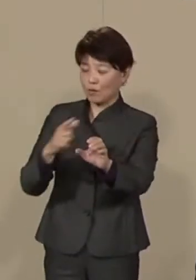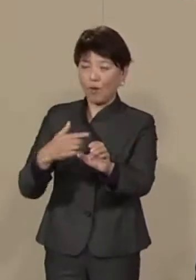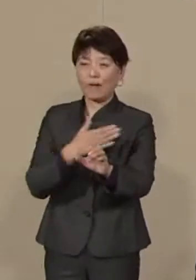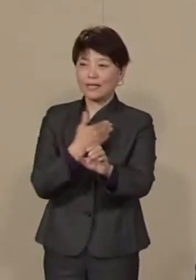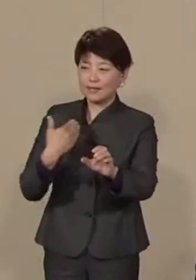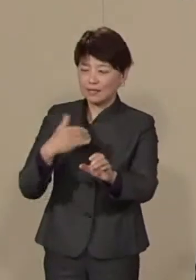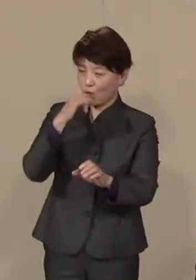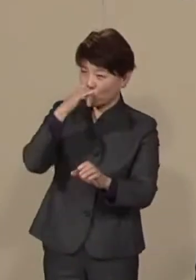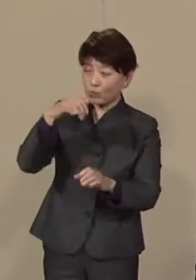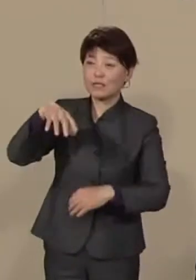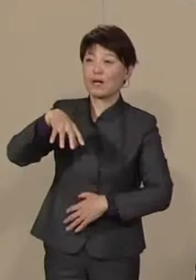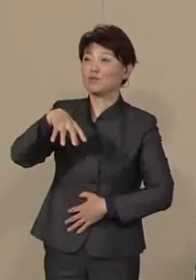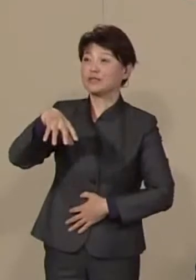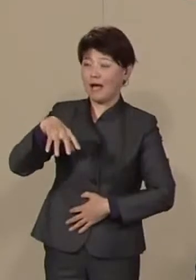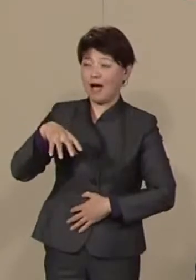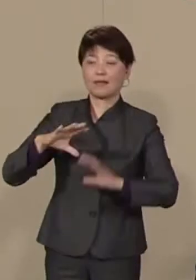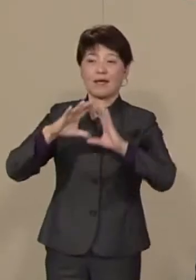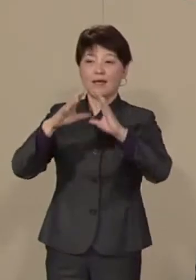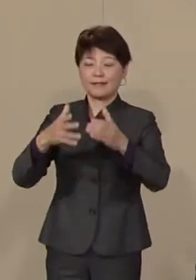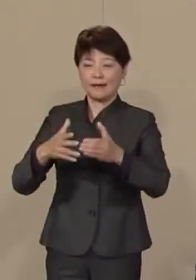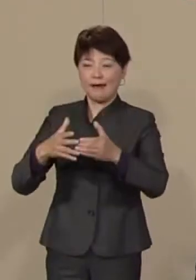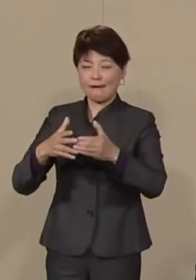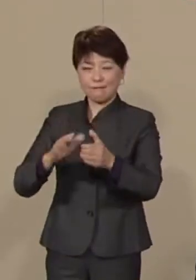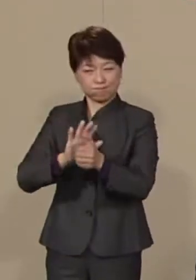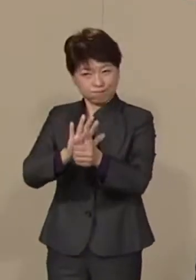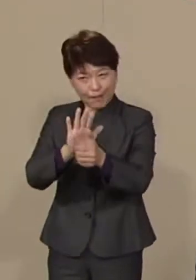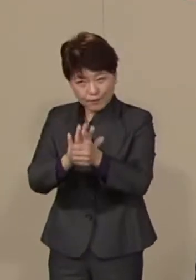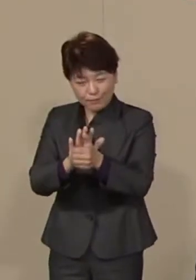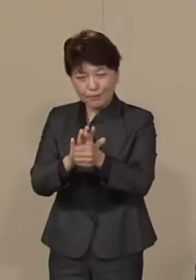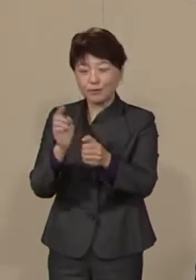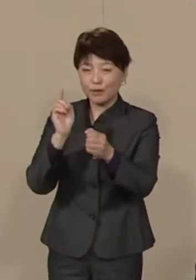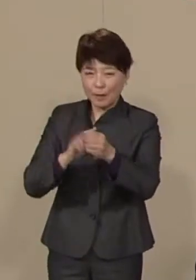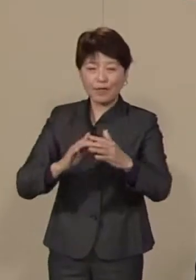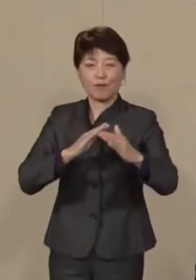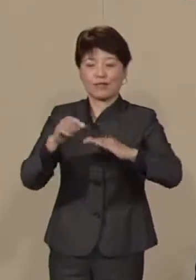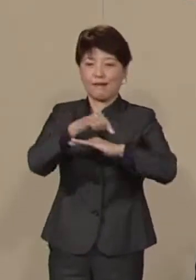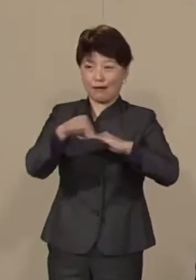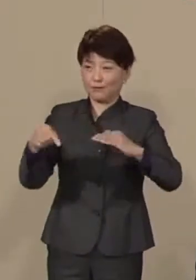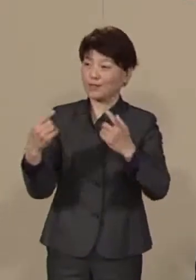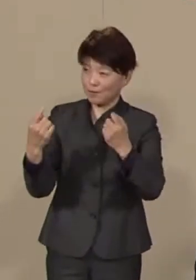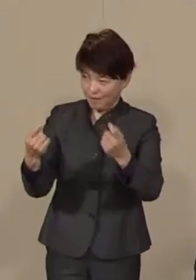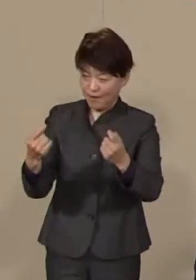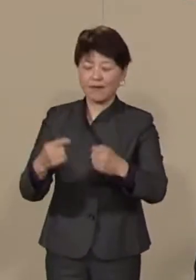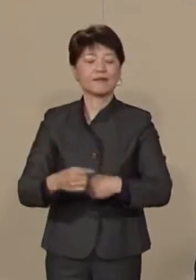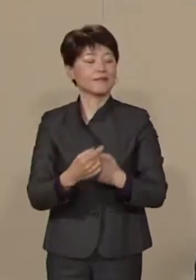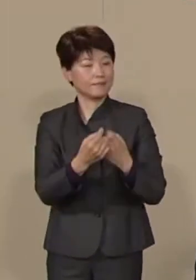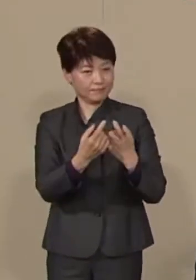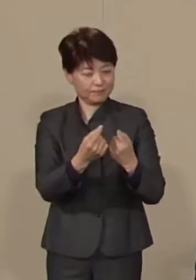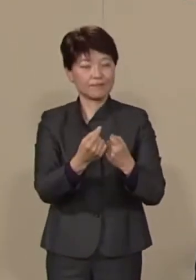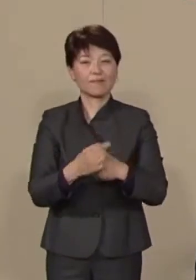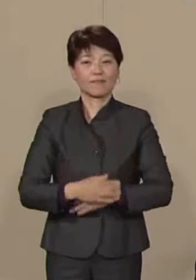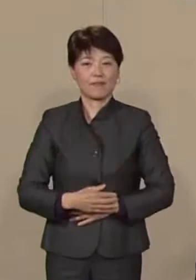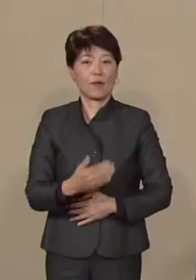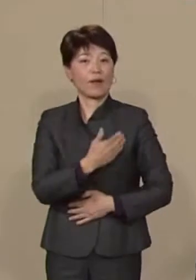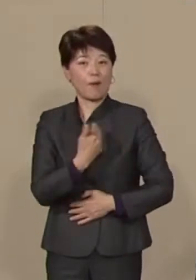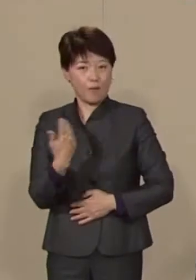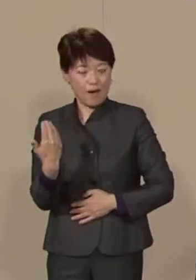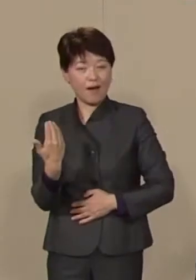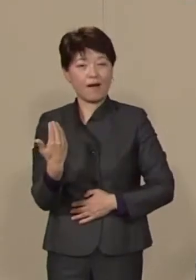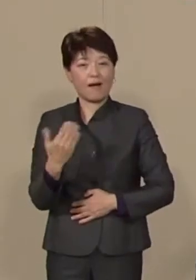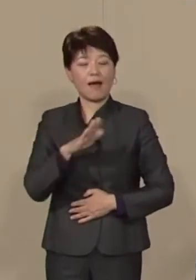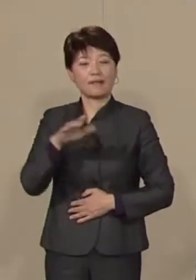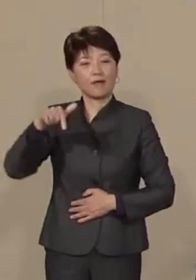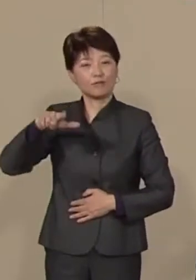で世界に貢献をするとそのための成長戦略でもあるわけですねそうですね我々はですねデフレから